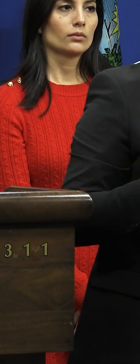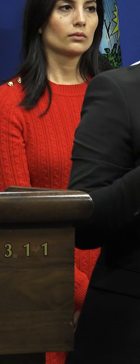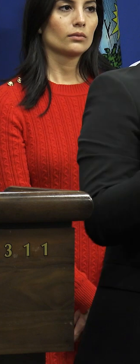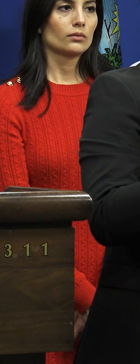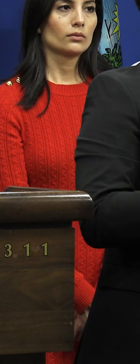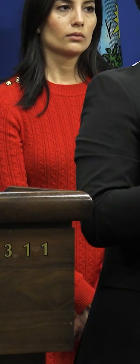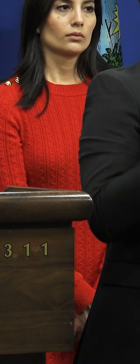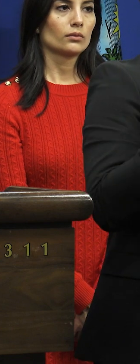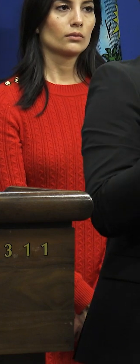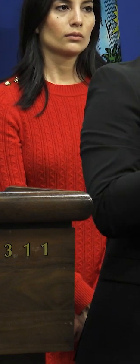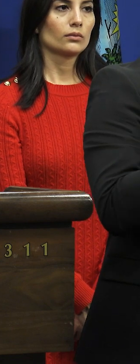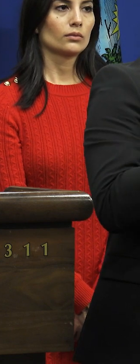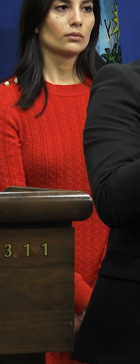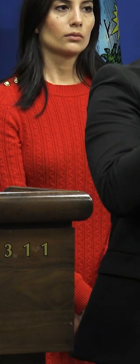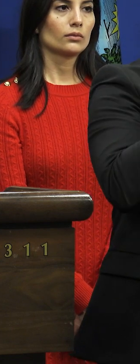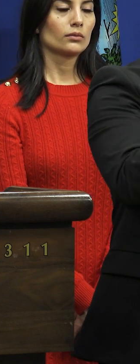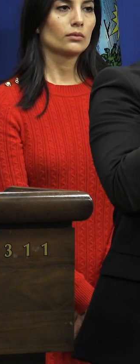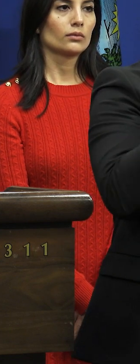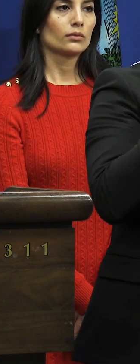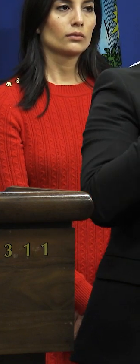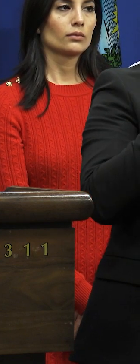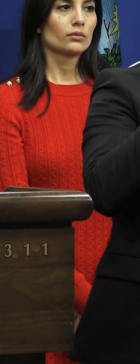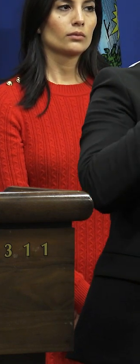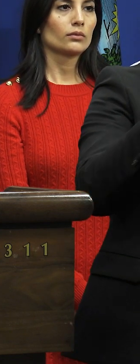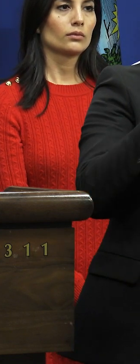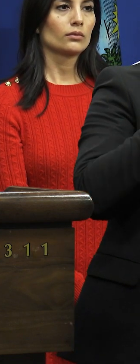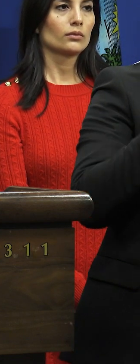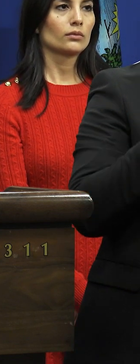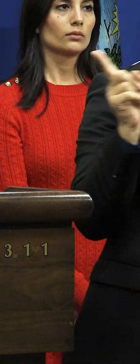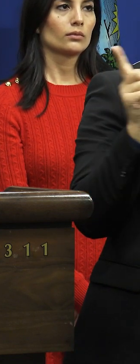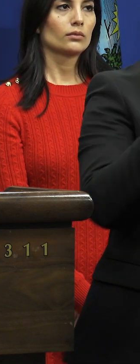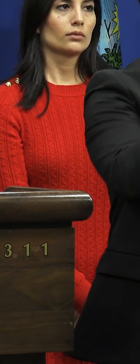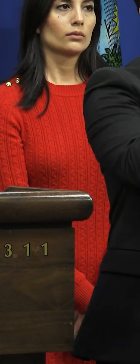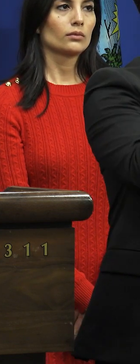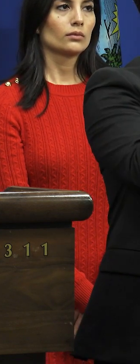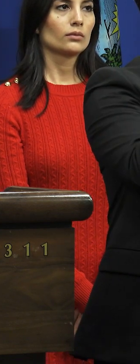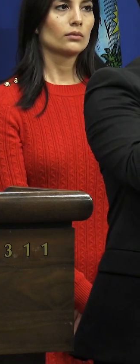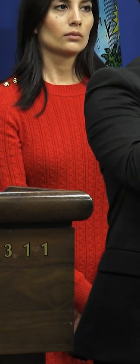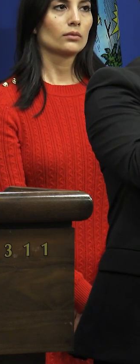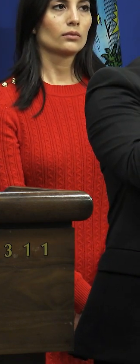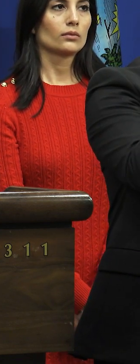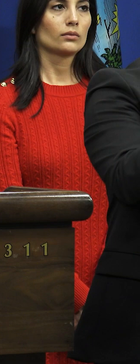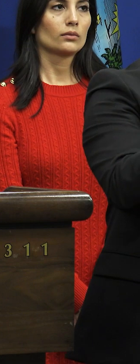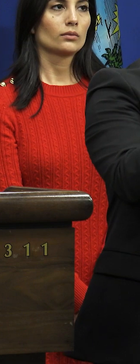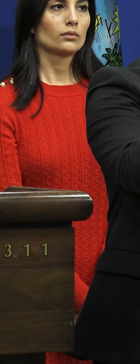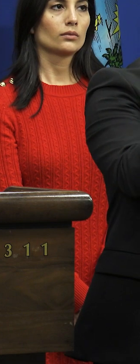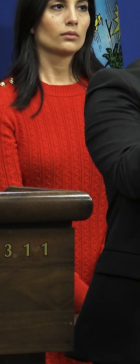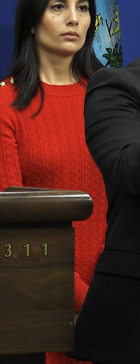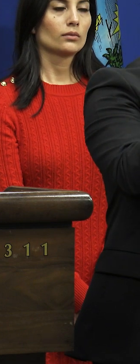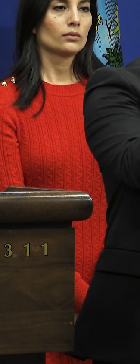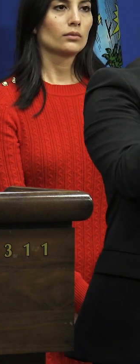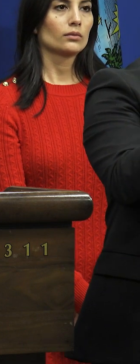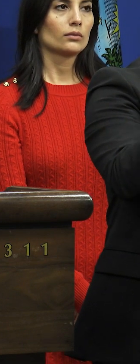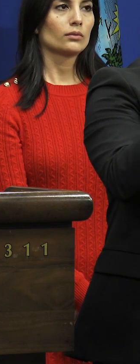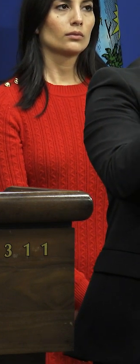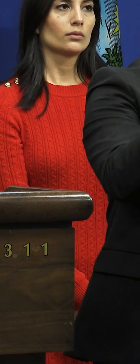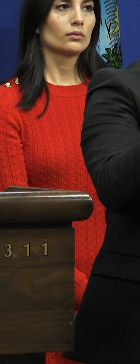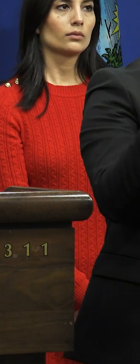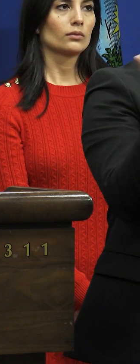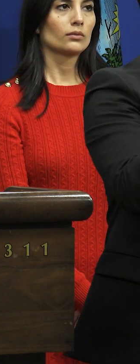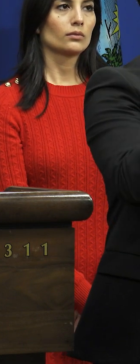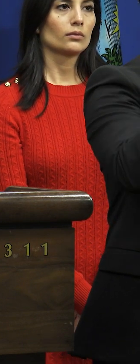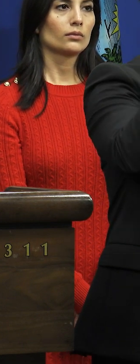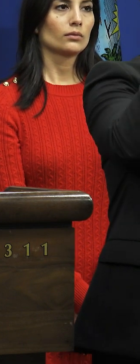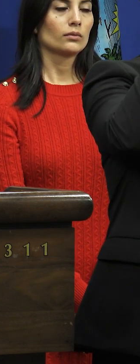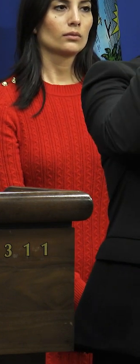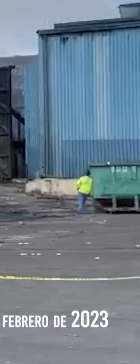Quiero seguir agradeciéndole la comunicación a la alcaldesa Daniela Levin Cava del condado y a los bomberos de Miami-Dade